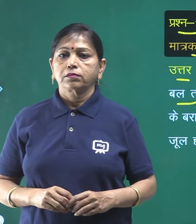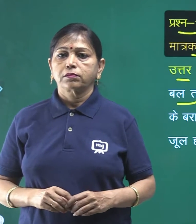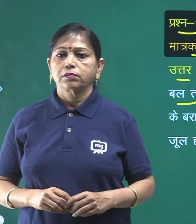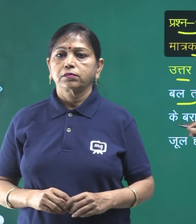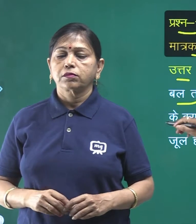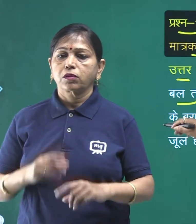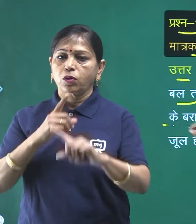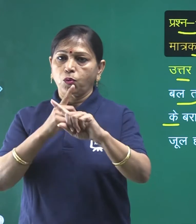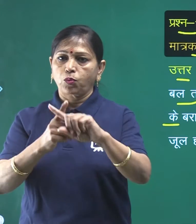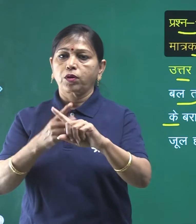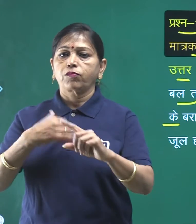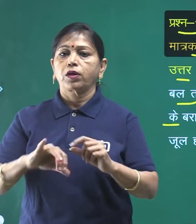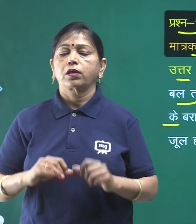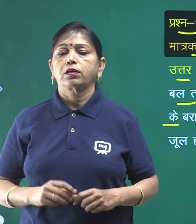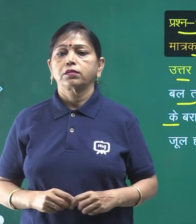गुणनफल के